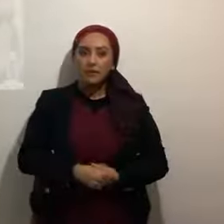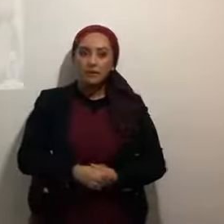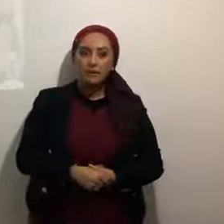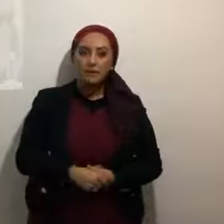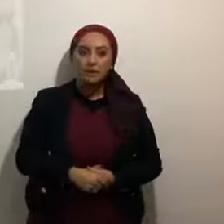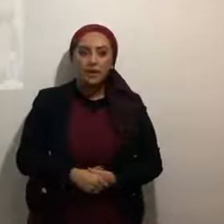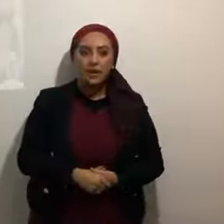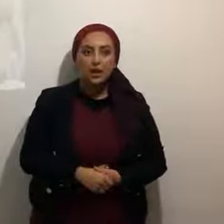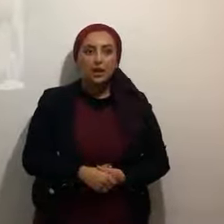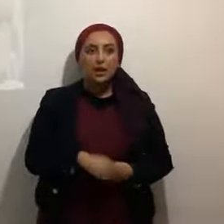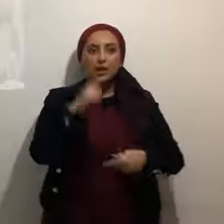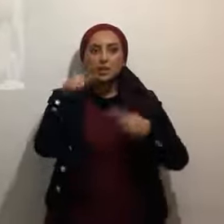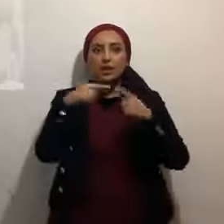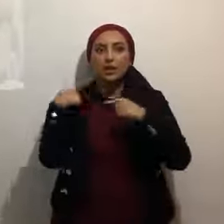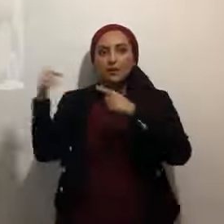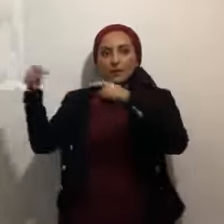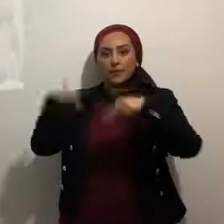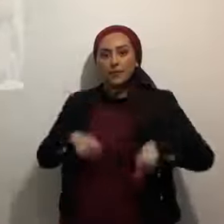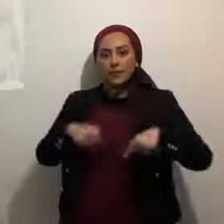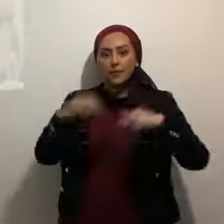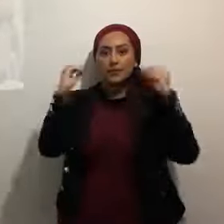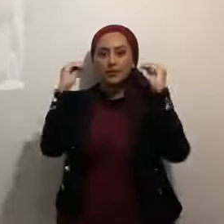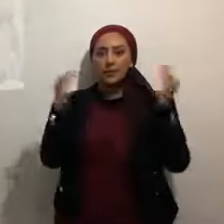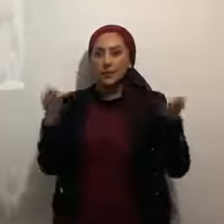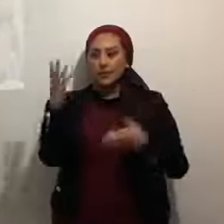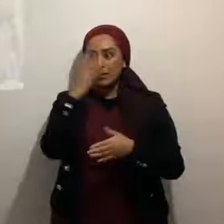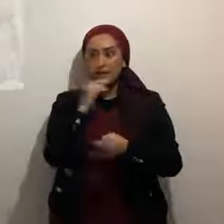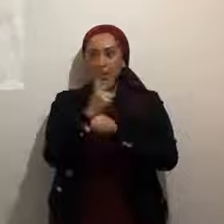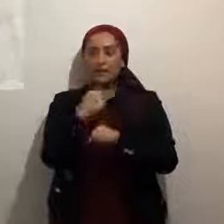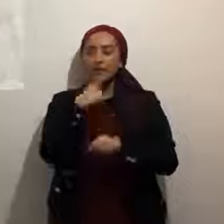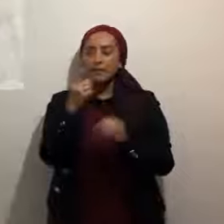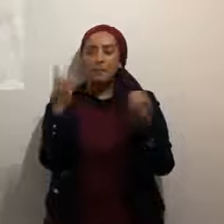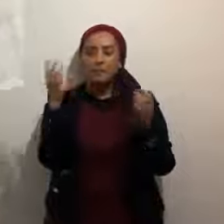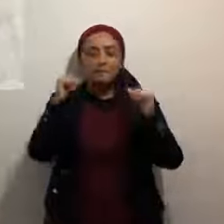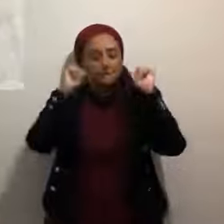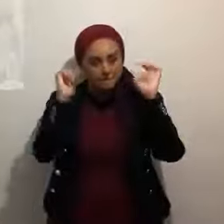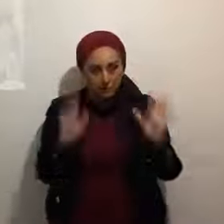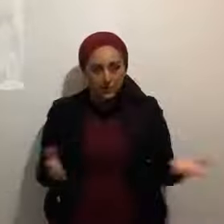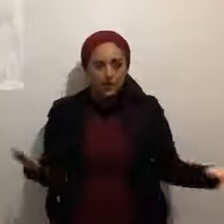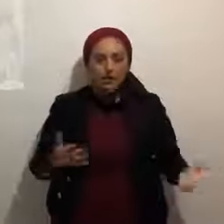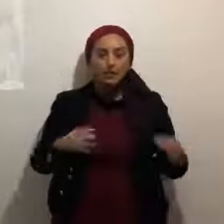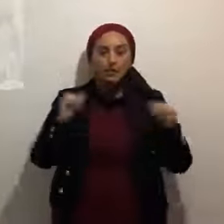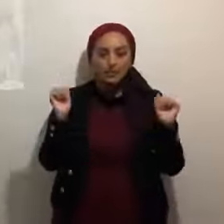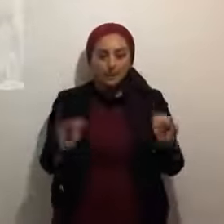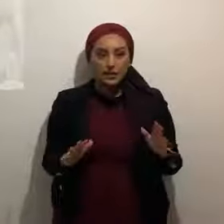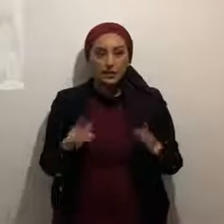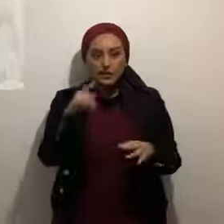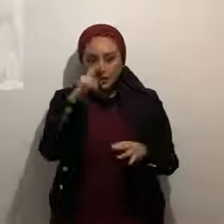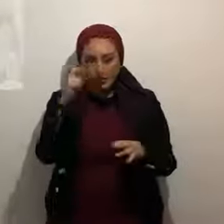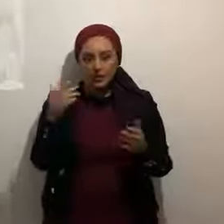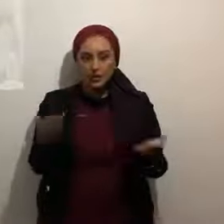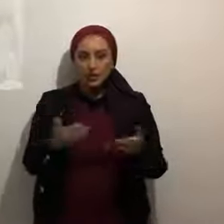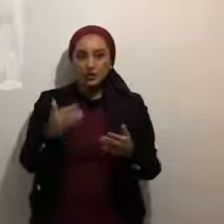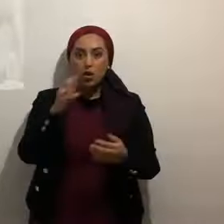Cada vez que yo vengo a ministrar esta bendita Keilah, y digo bendita porque es bendita, sí, realmente, porque es un pozo de agua de